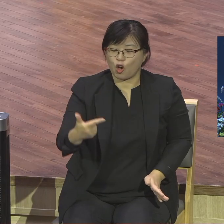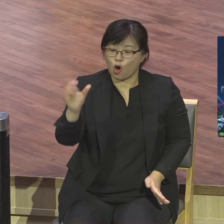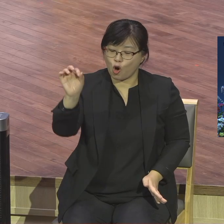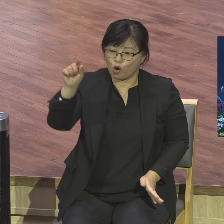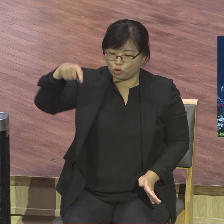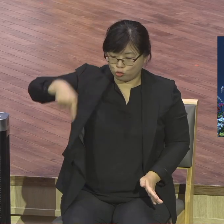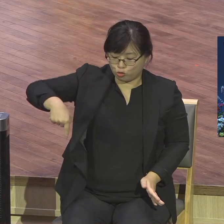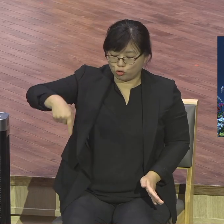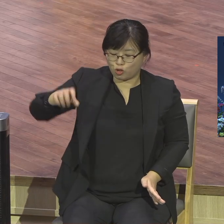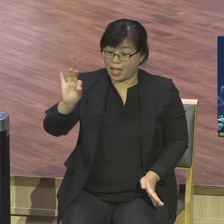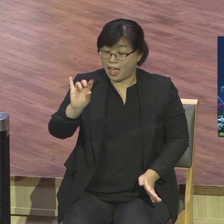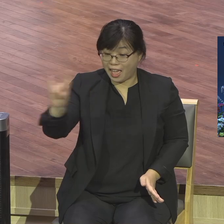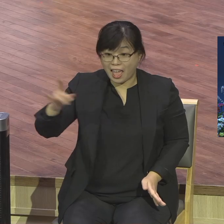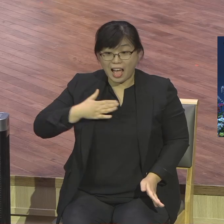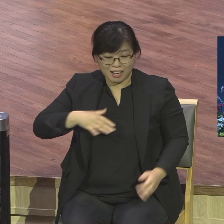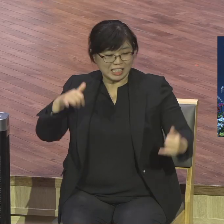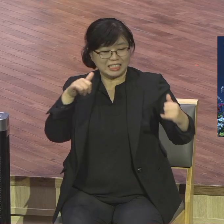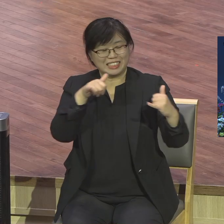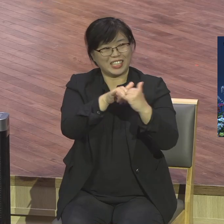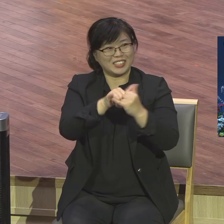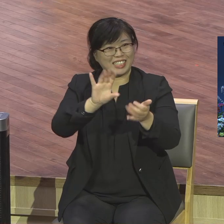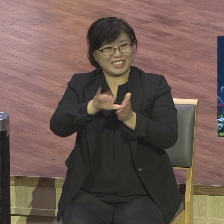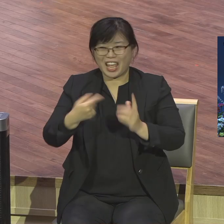우스갯소리도 있습니다.